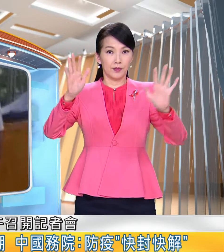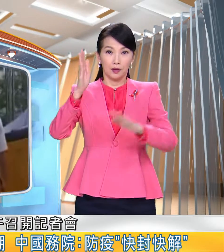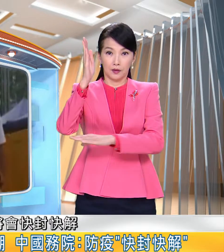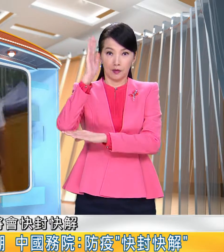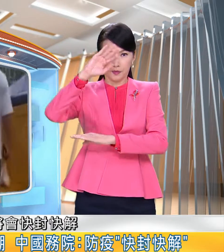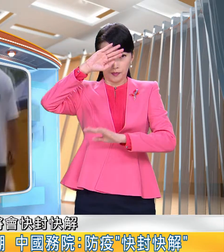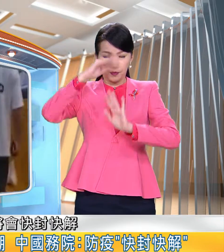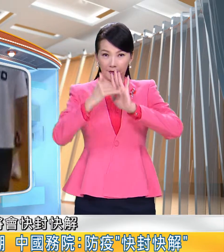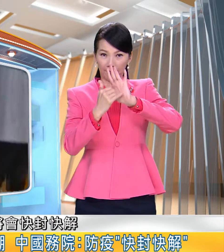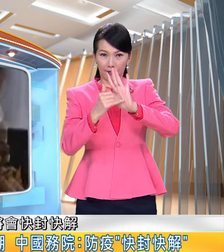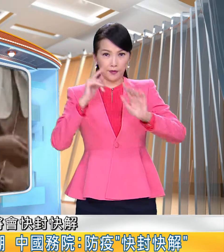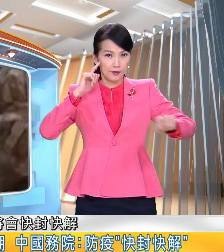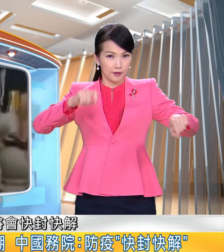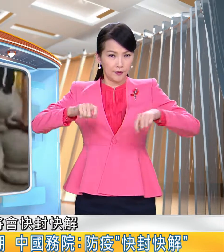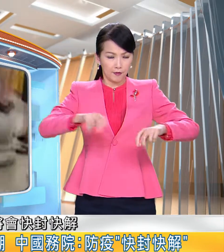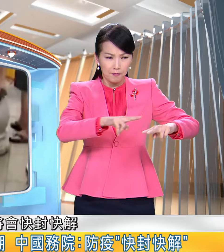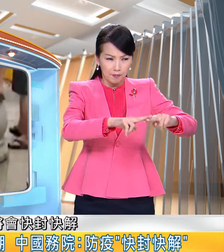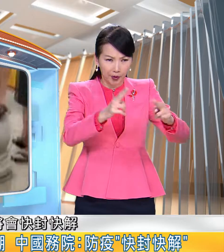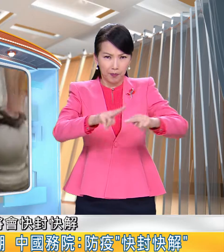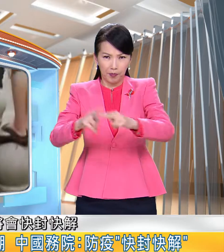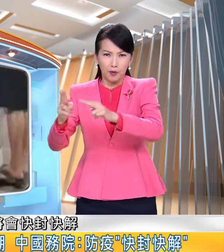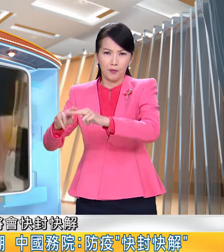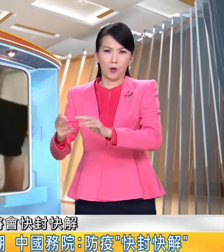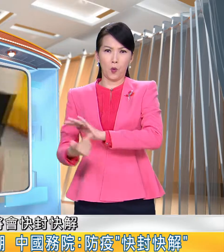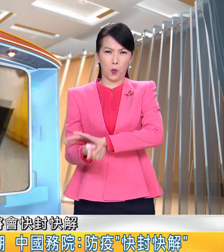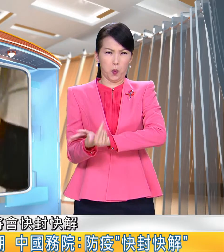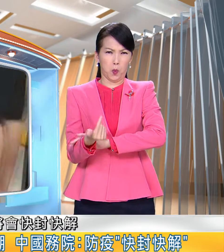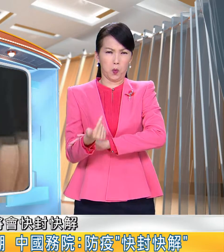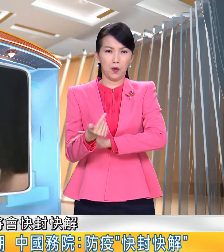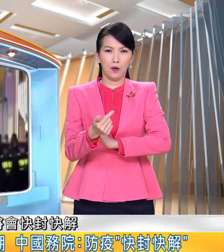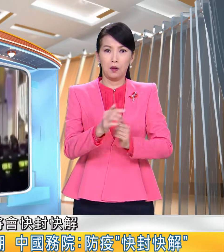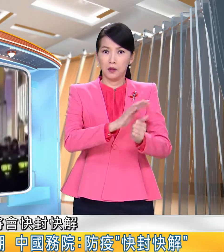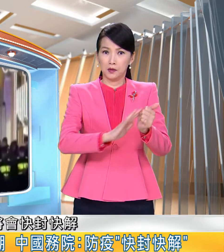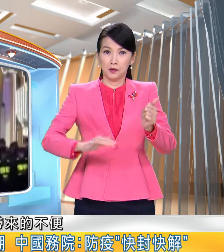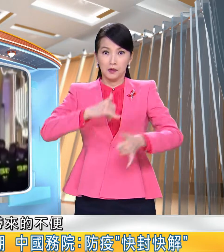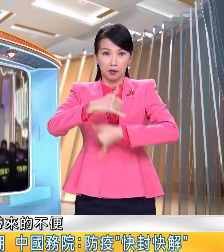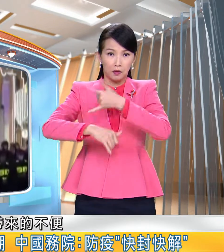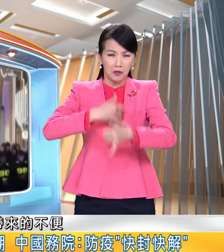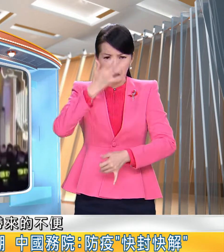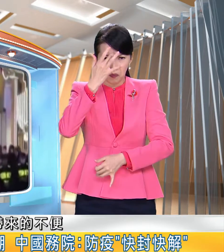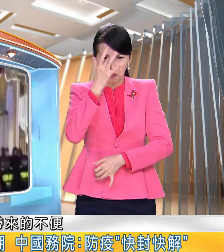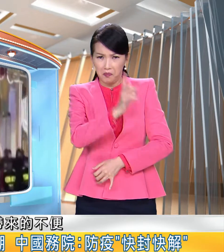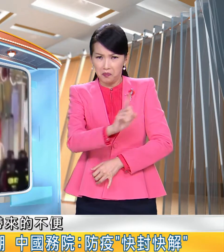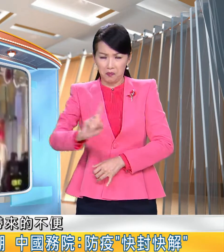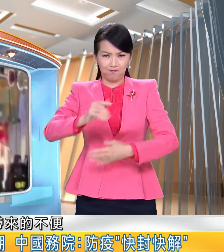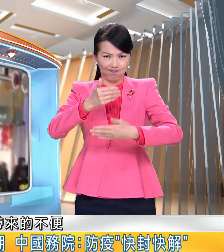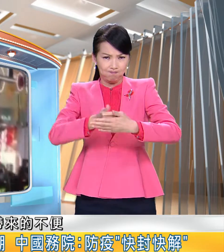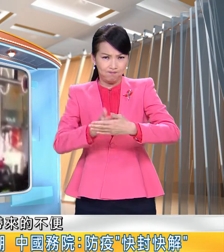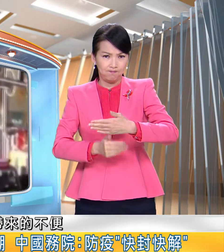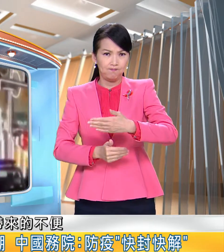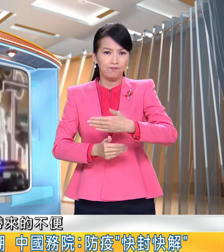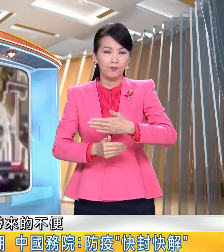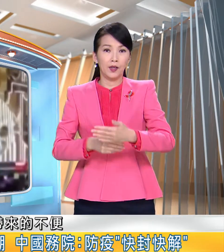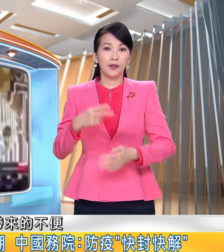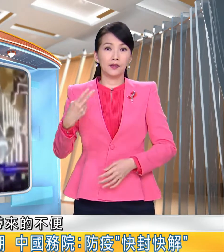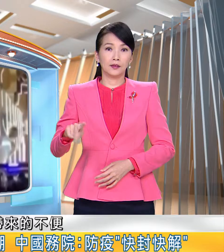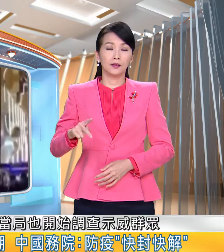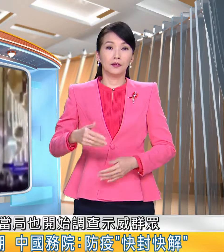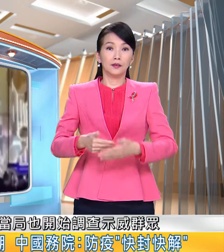布防疫政策将会快封快解，尽量减少疫情带来的不便。而另一方